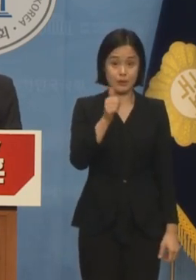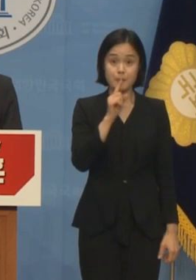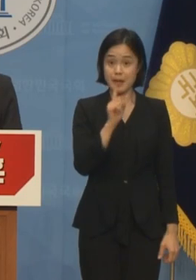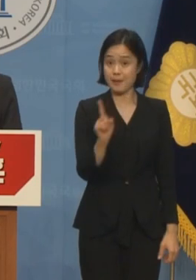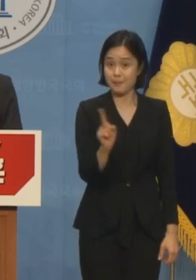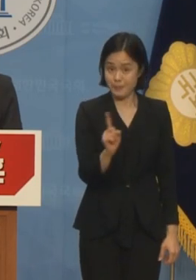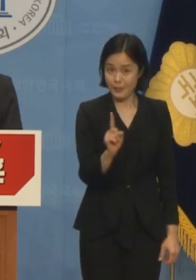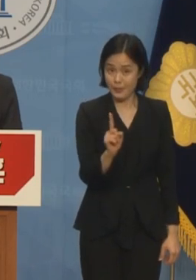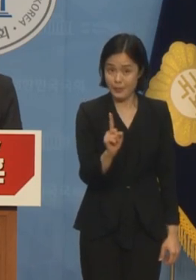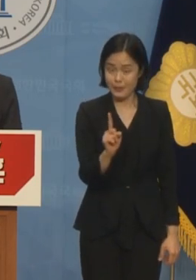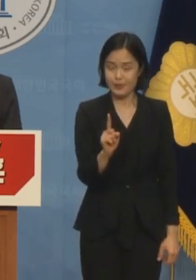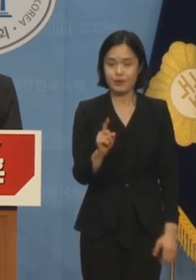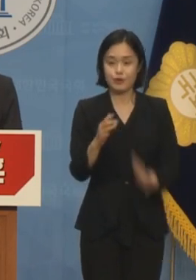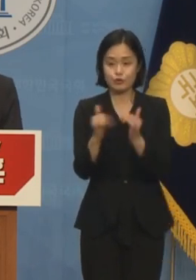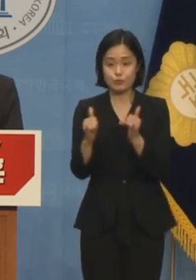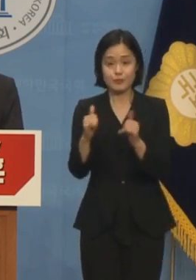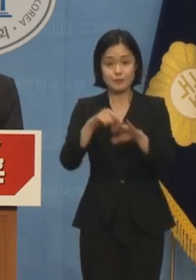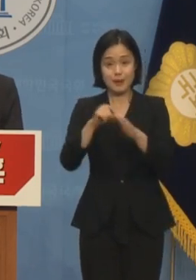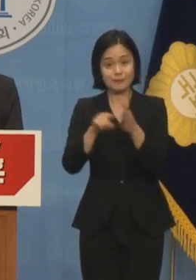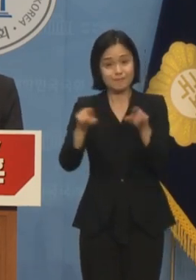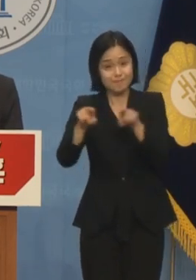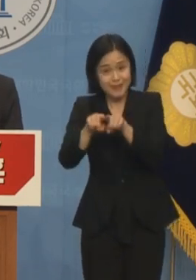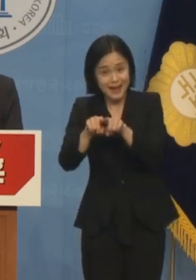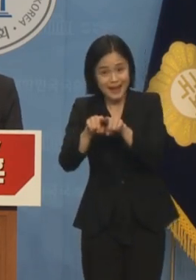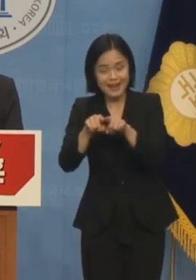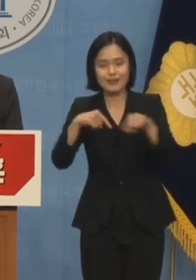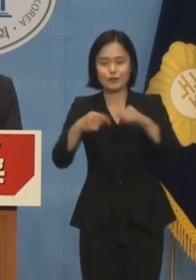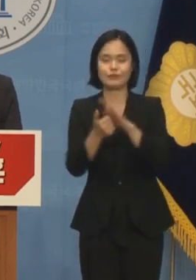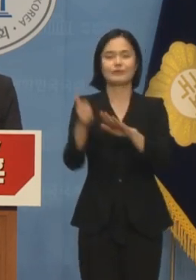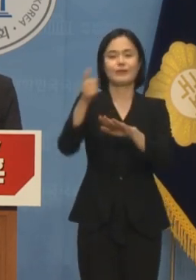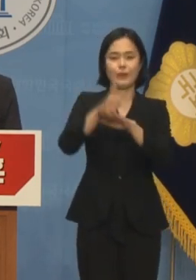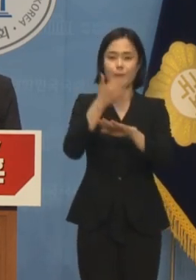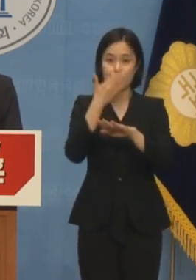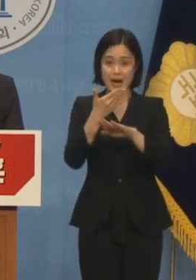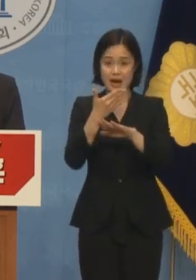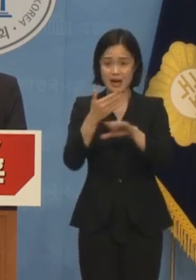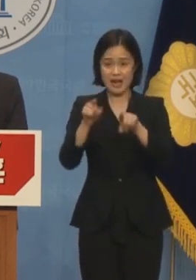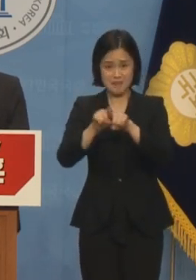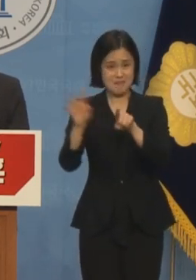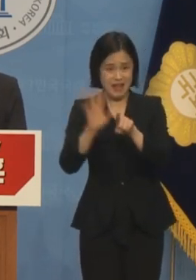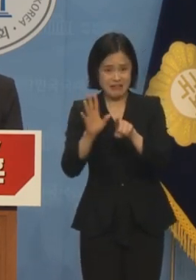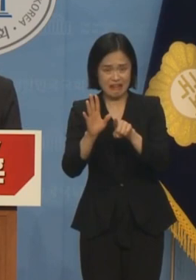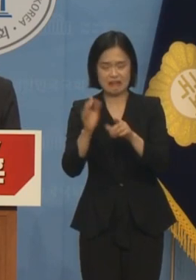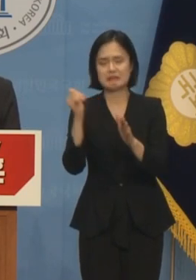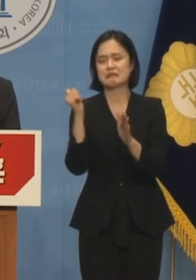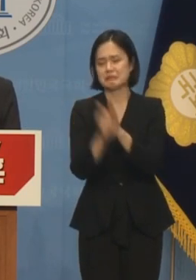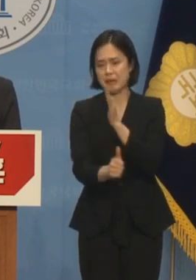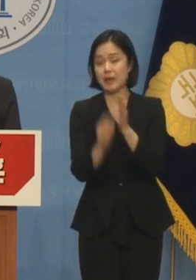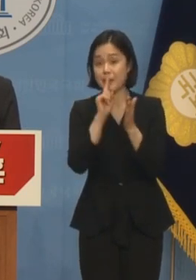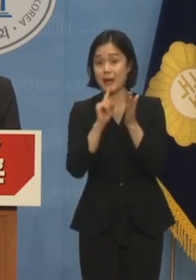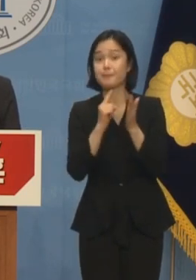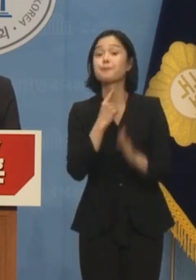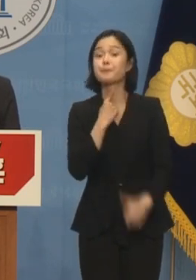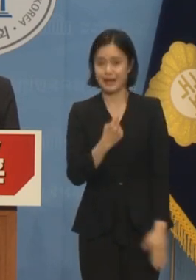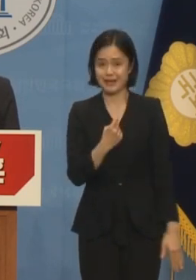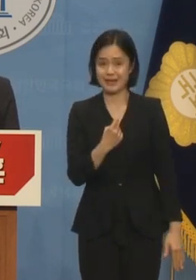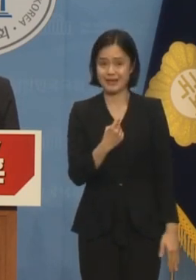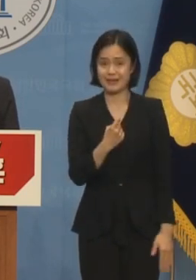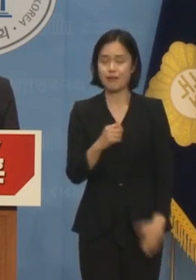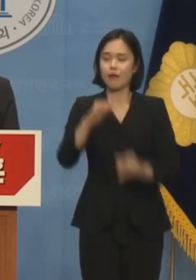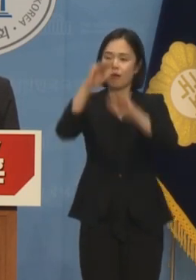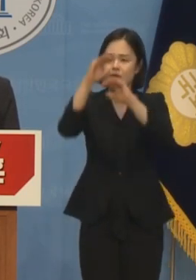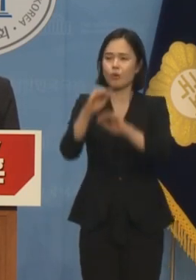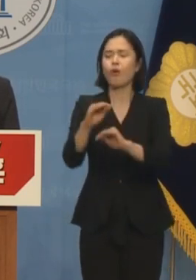함께하면 실패할 것이 없고 민심과 함께하지 않으면 성공할 것이 없다, 이렇게 얘기를 했습니다. 이 아주